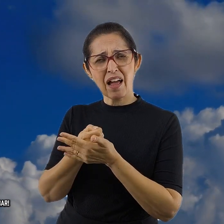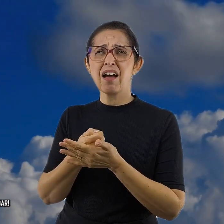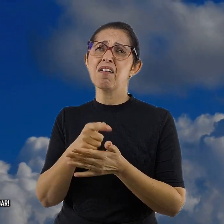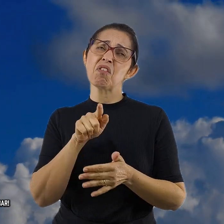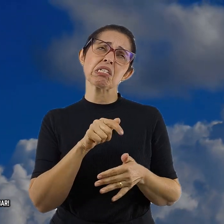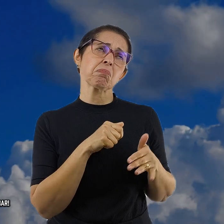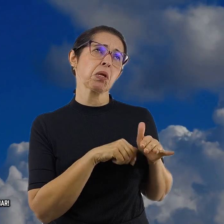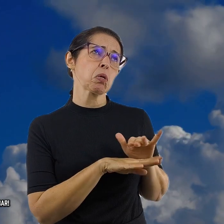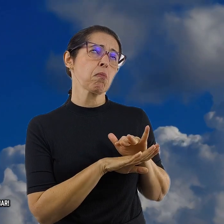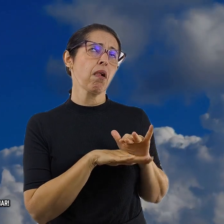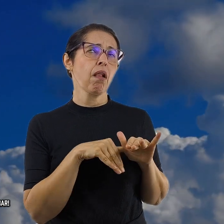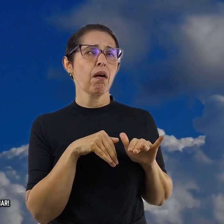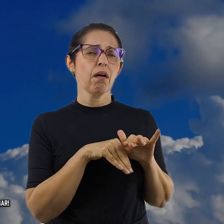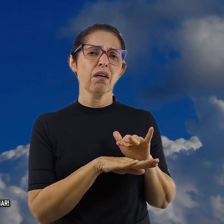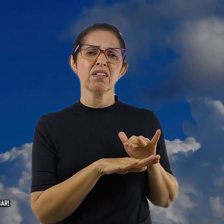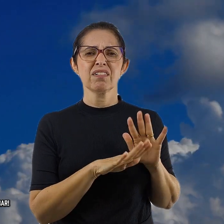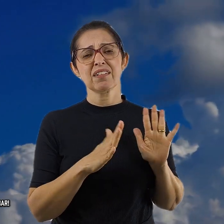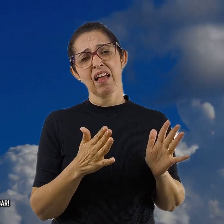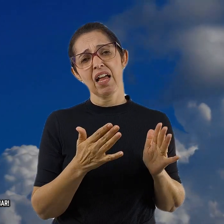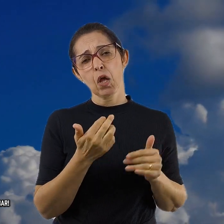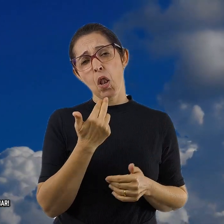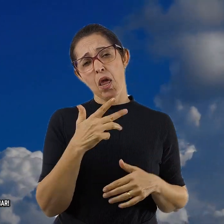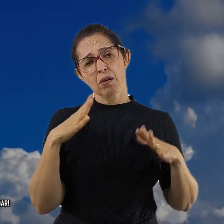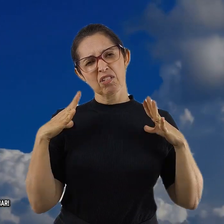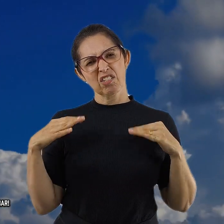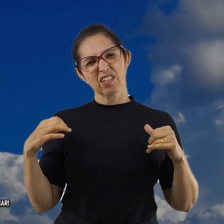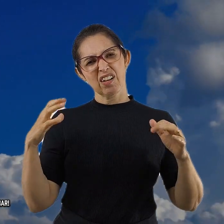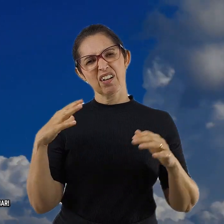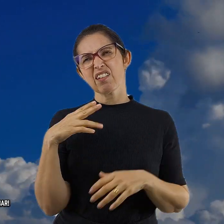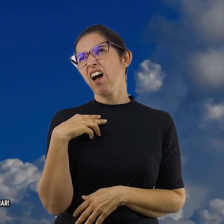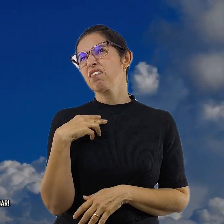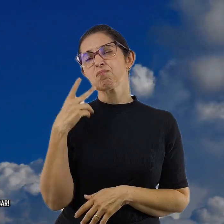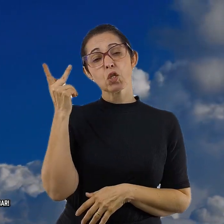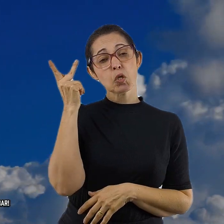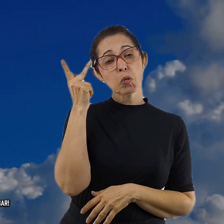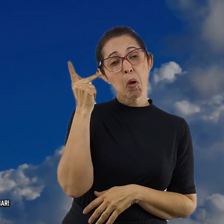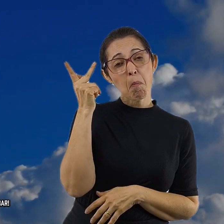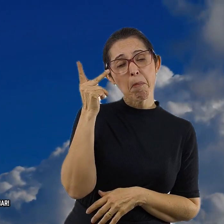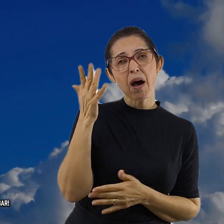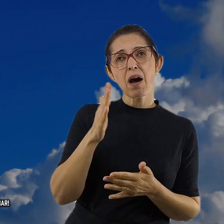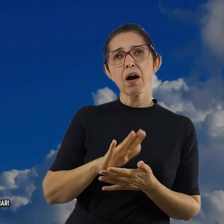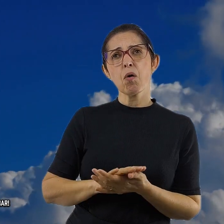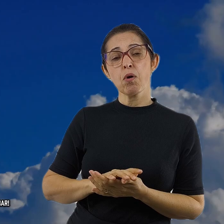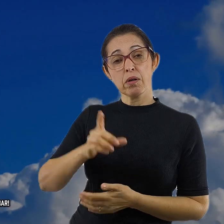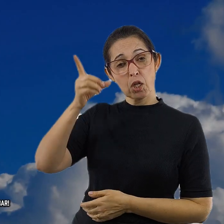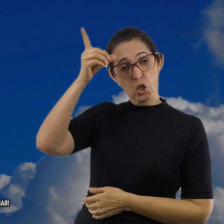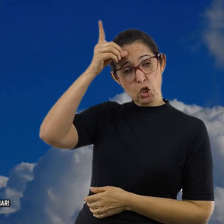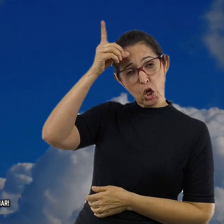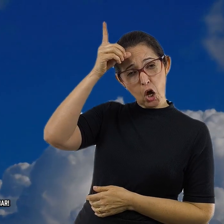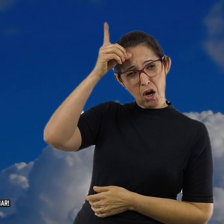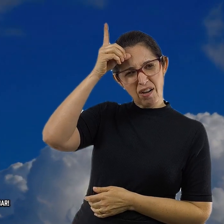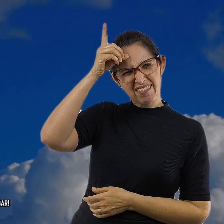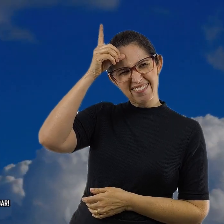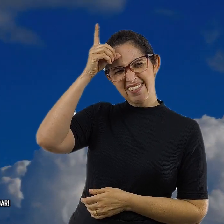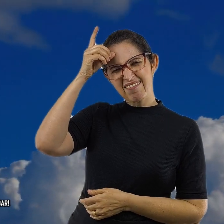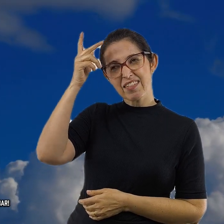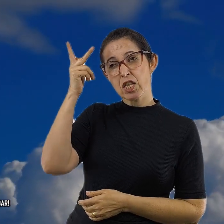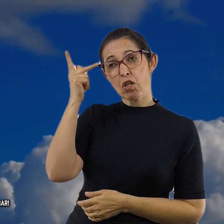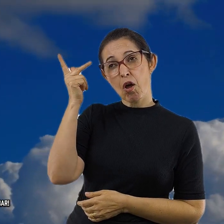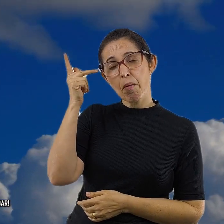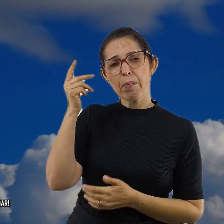se acostumar, né? Se acostumar com língua estranha, se acostumar com visões,